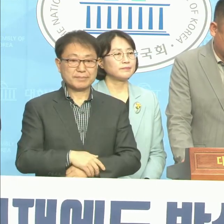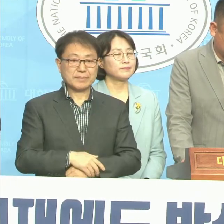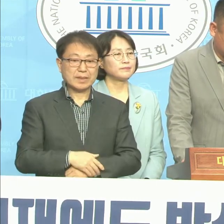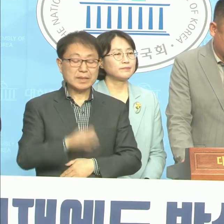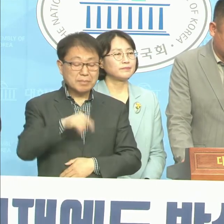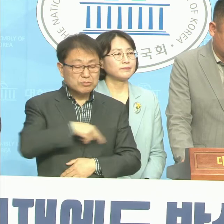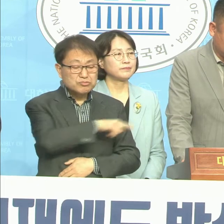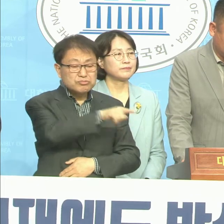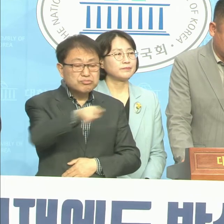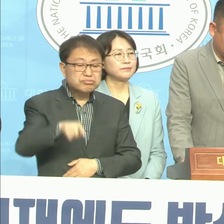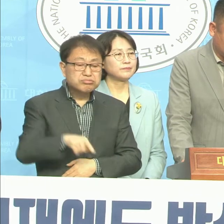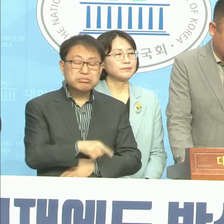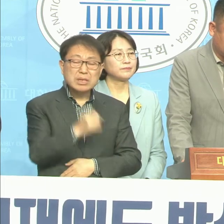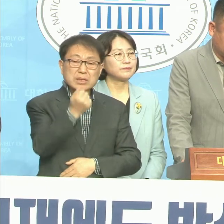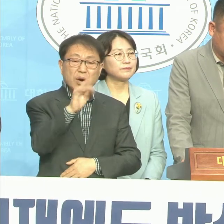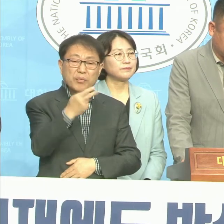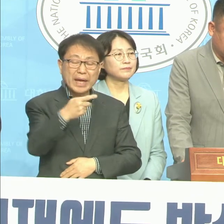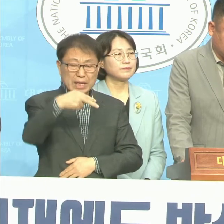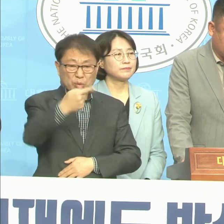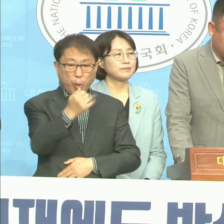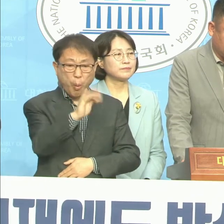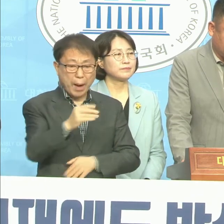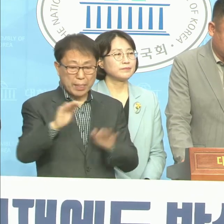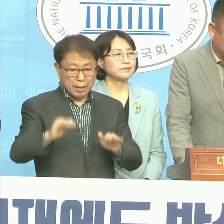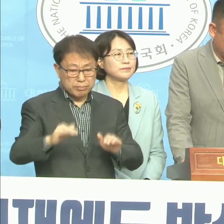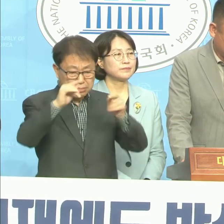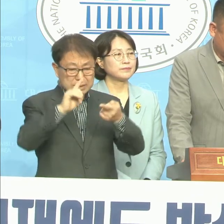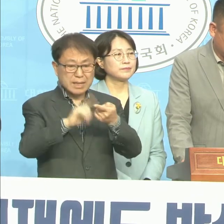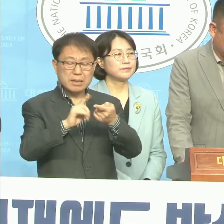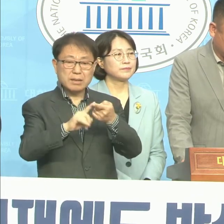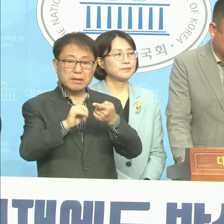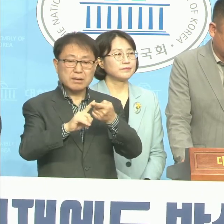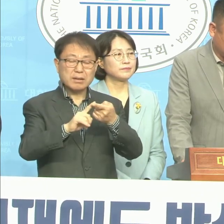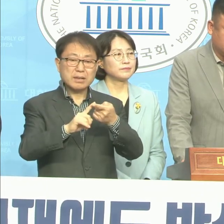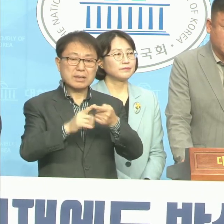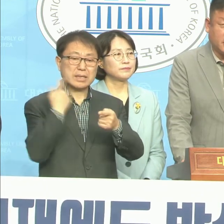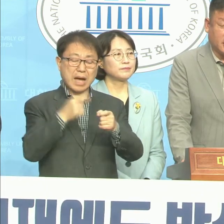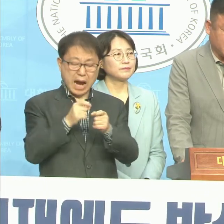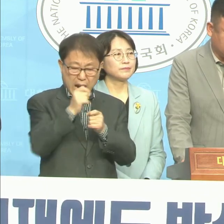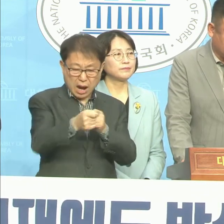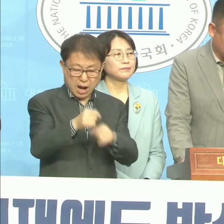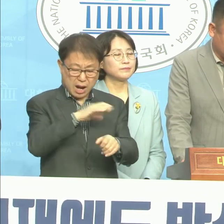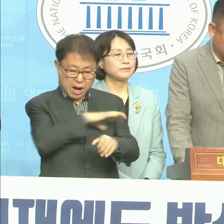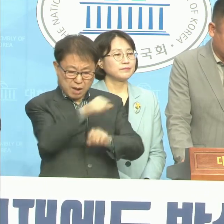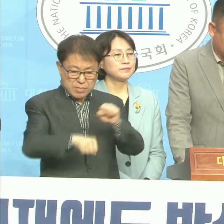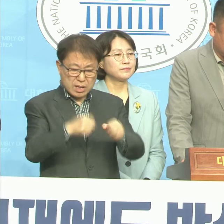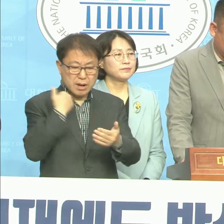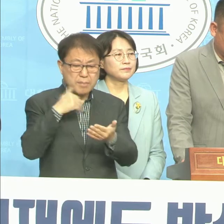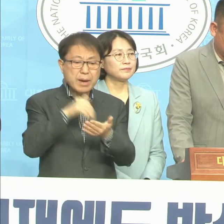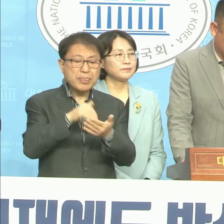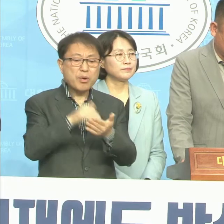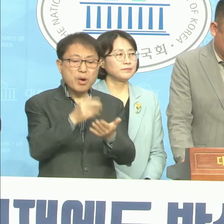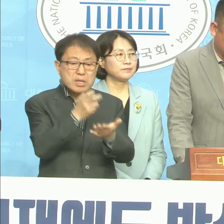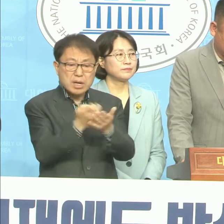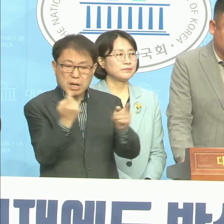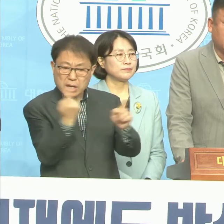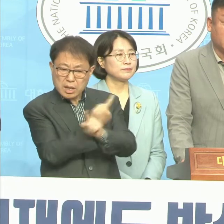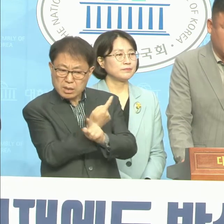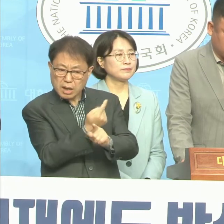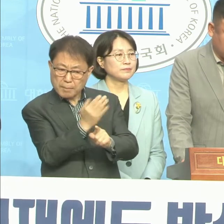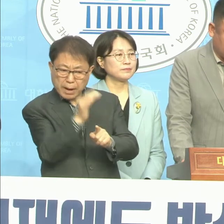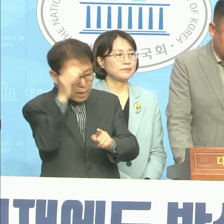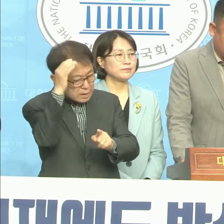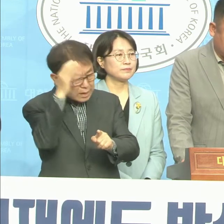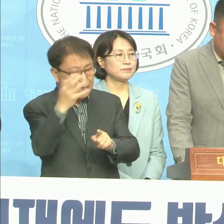대책이 에서는 현대중공업의 이번 동방 청정실 확대 개표는 지난달 하도 가출에 대한 반성과 제도 개선의 의지가 있을 것을